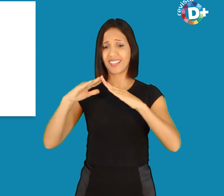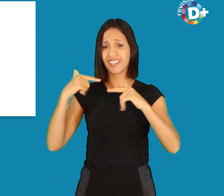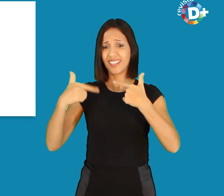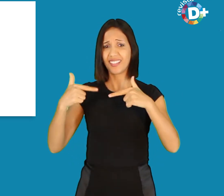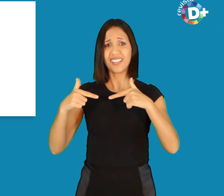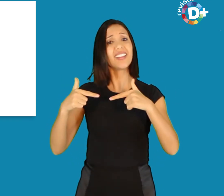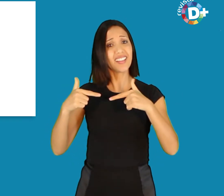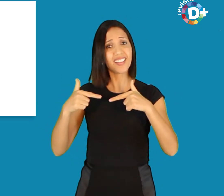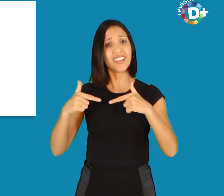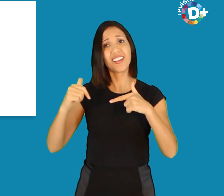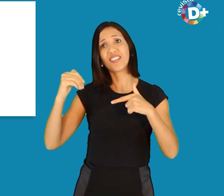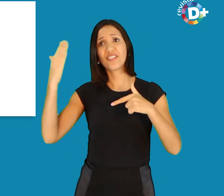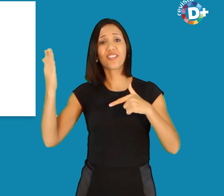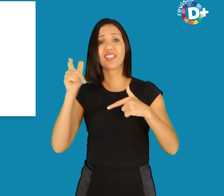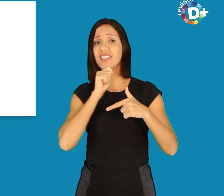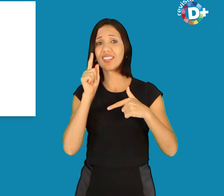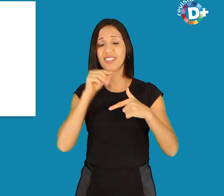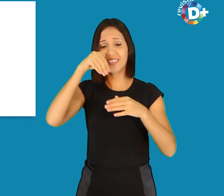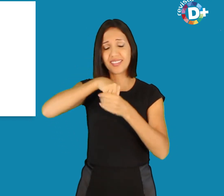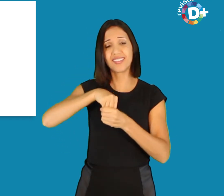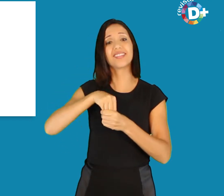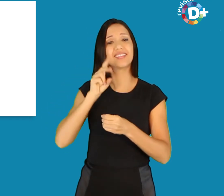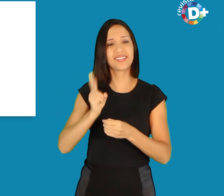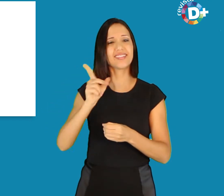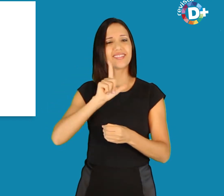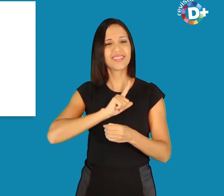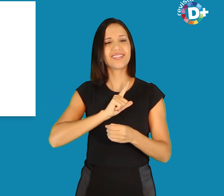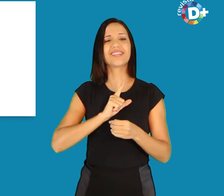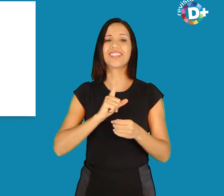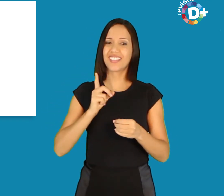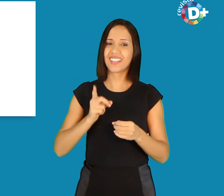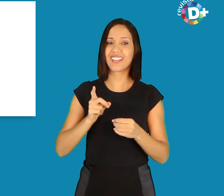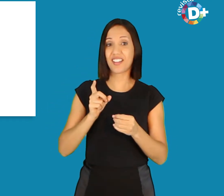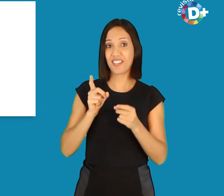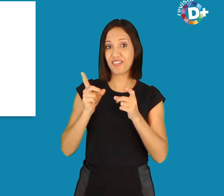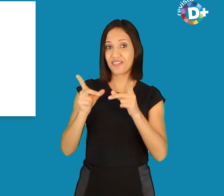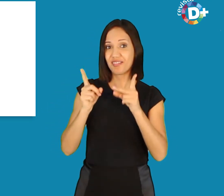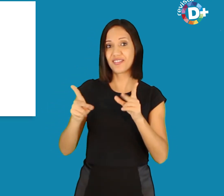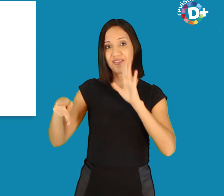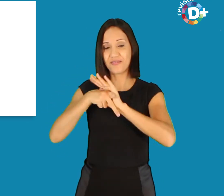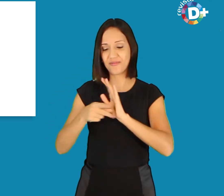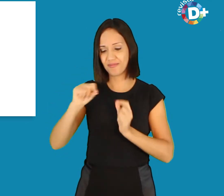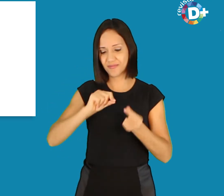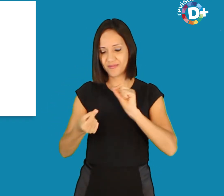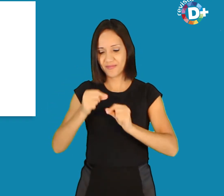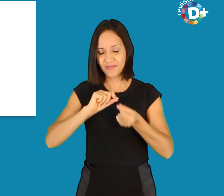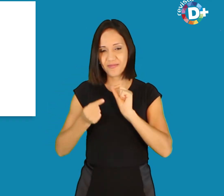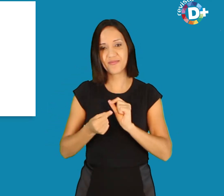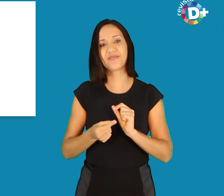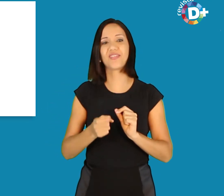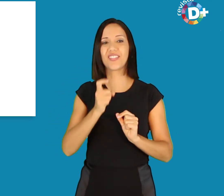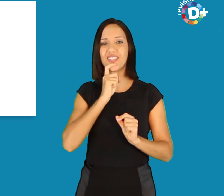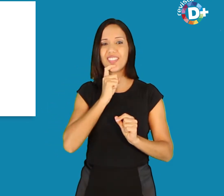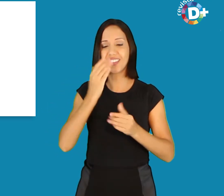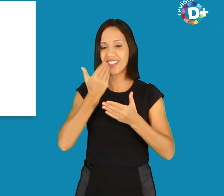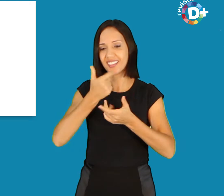faz alguns pequenos trajetos dentro de casa andando conta ele para o casal não houve uma fase